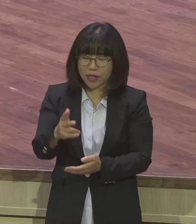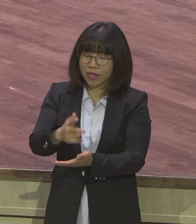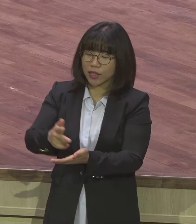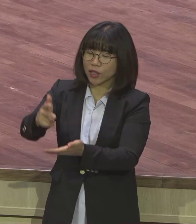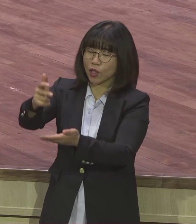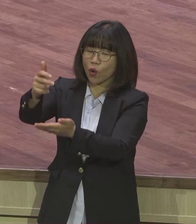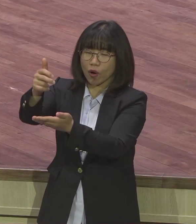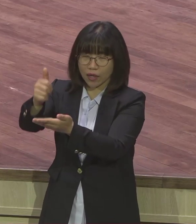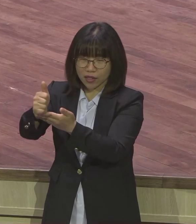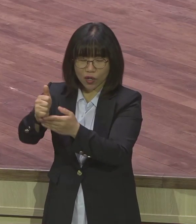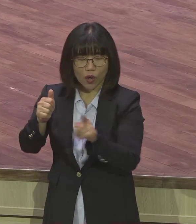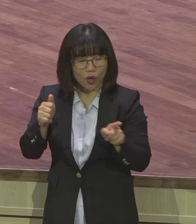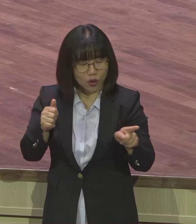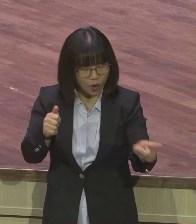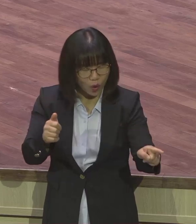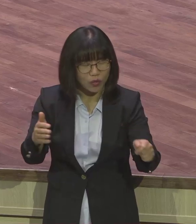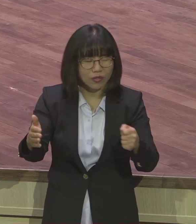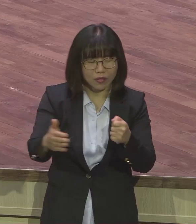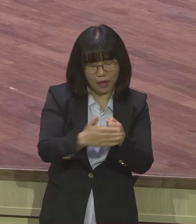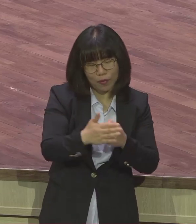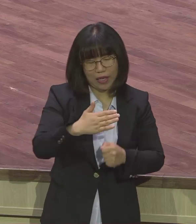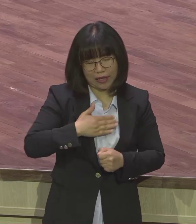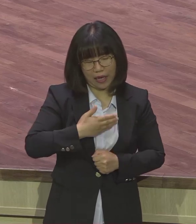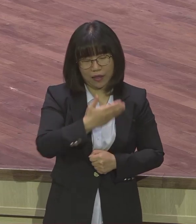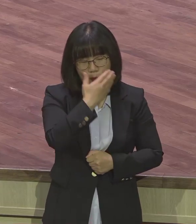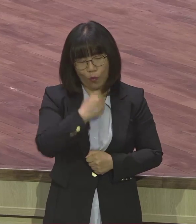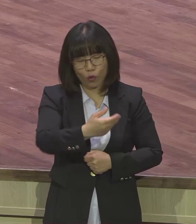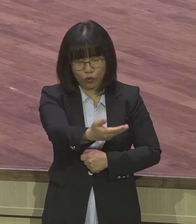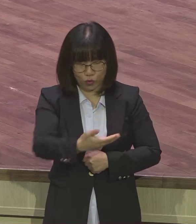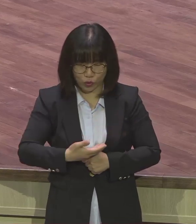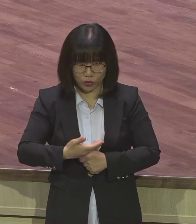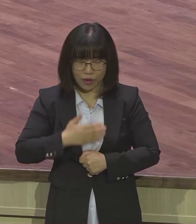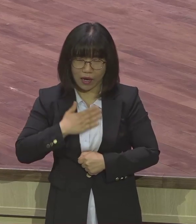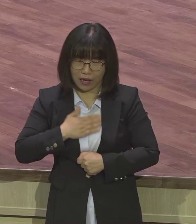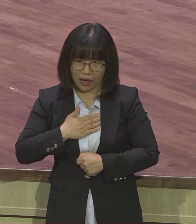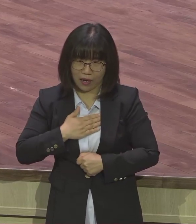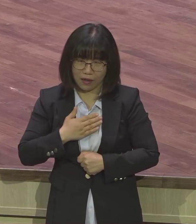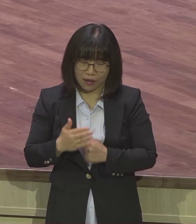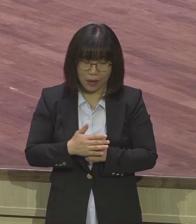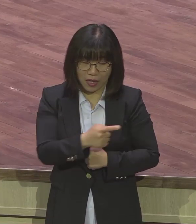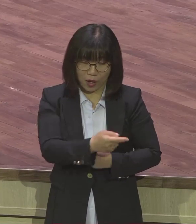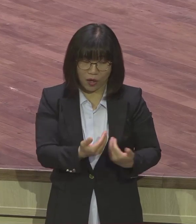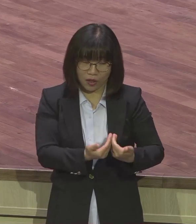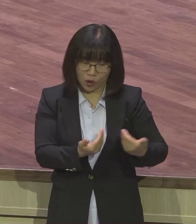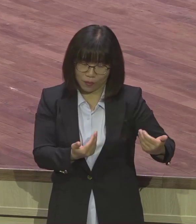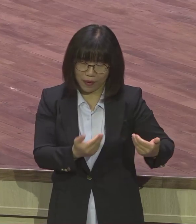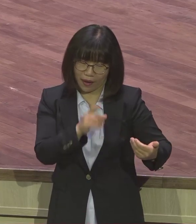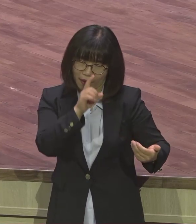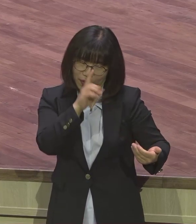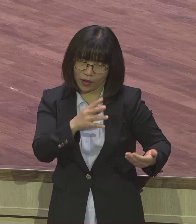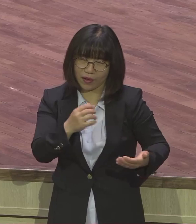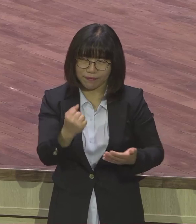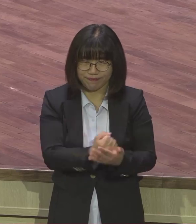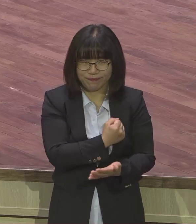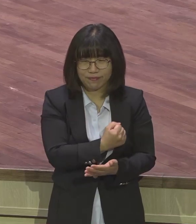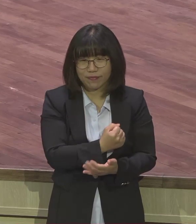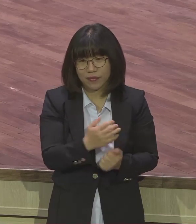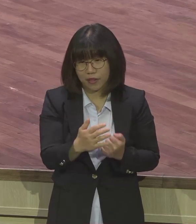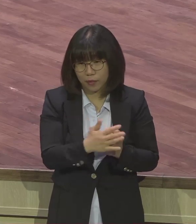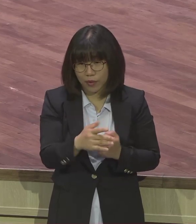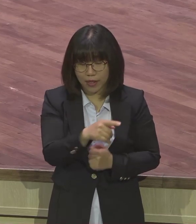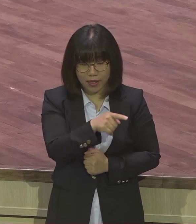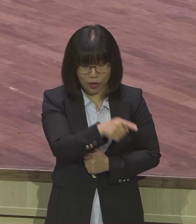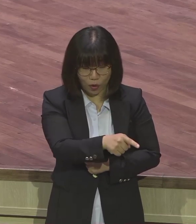여호와께서 너로 말미암아 내가 복 주신 줄을 내가 깨달았다. 너를 통해서